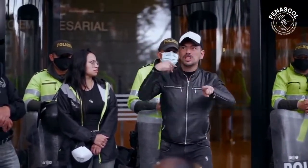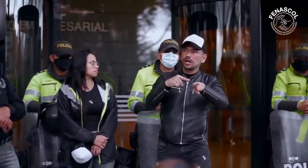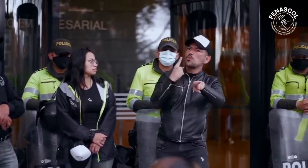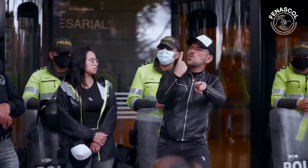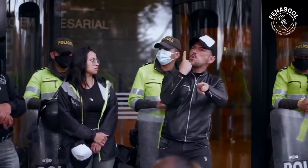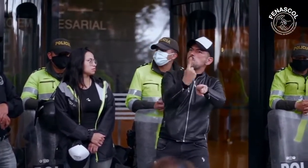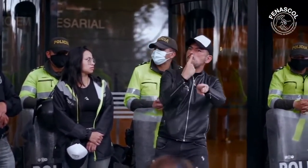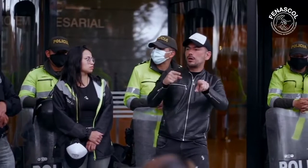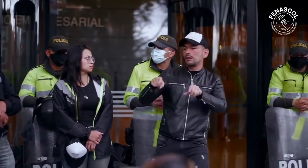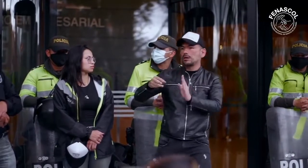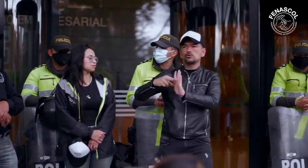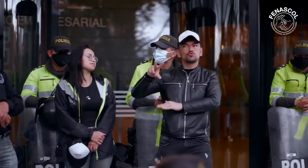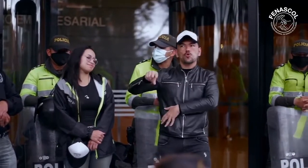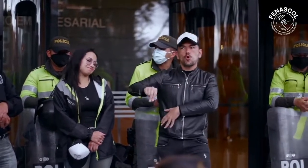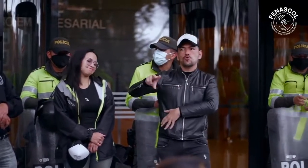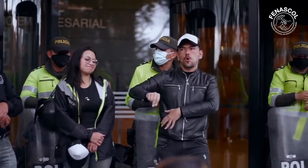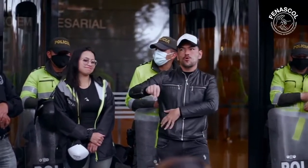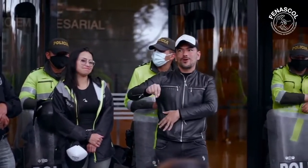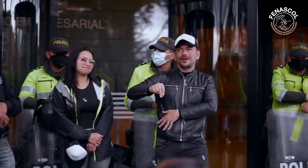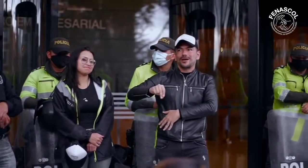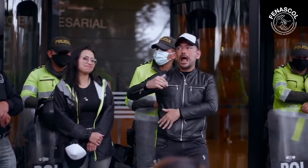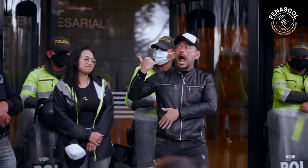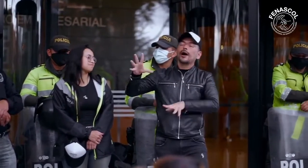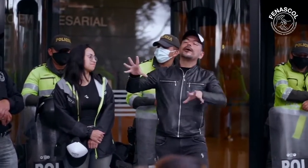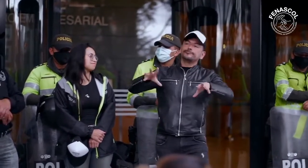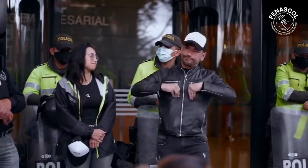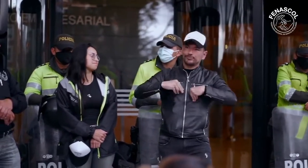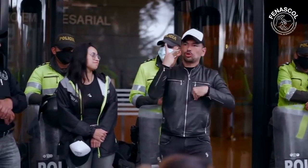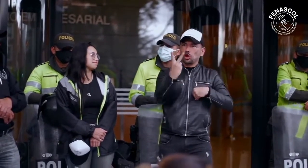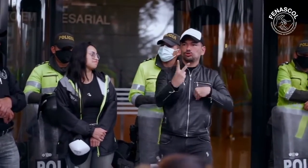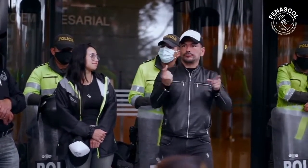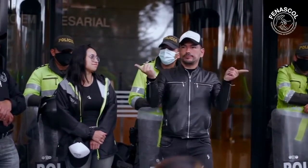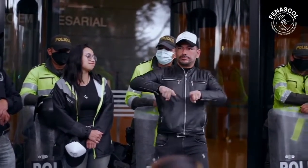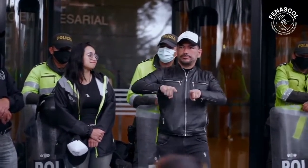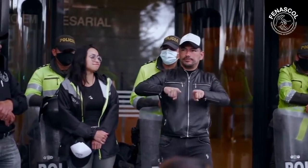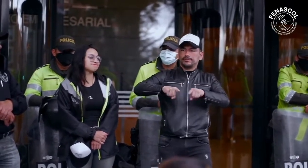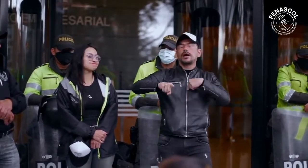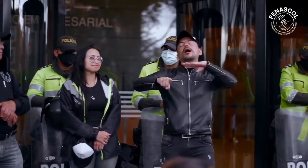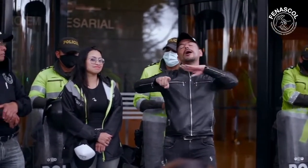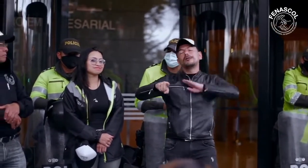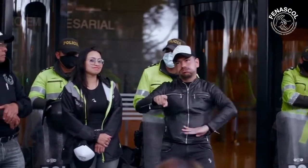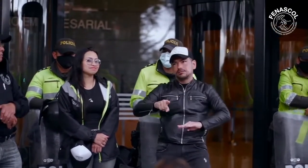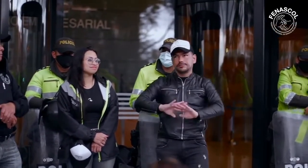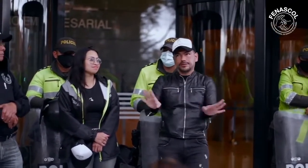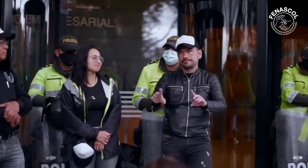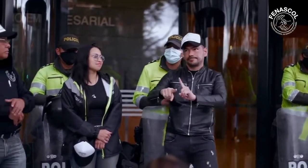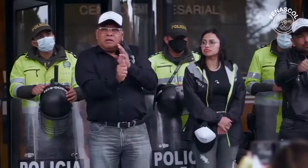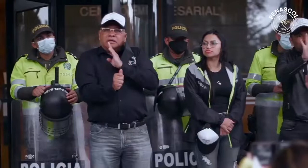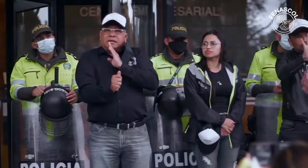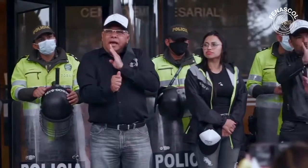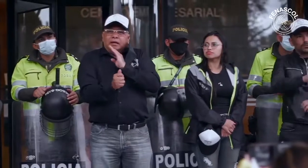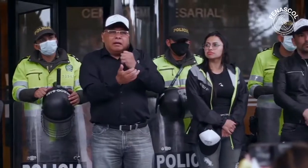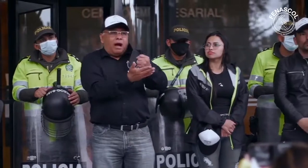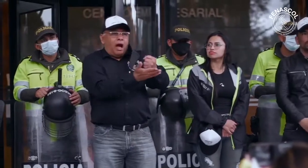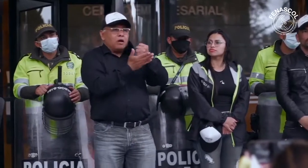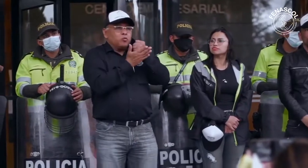procesos. Antes siempre teníamos una respuesta negativa frente a esto y ahora pues al aceptar ambas propuestas quedamos muy satisfechos. Y